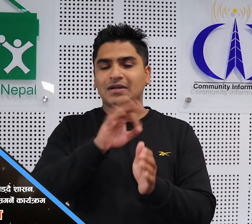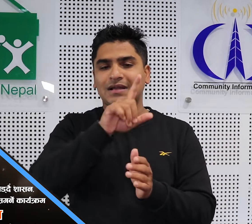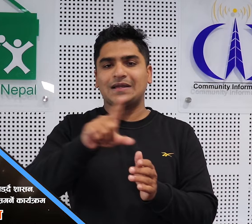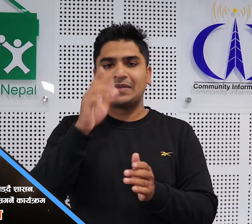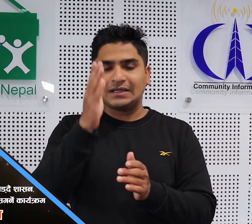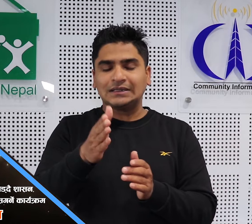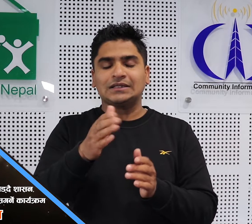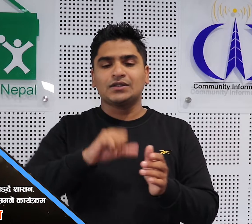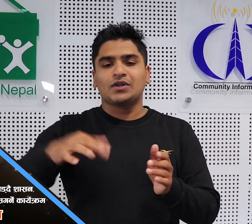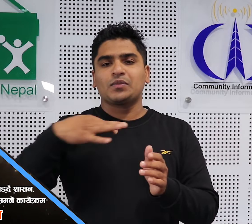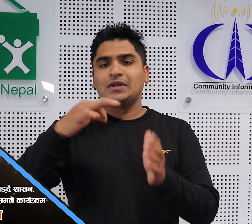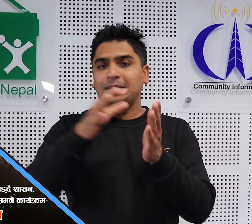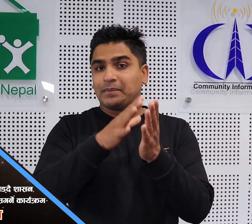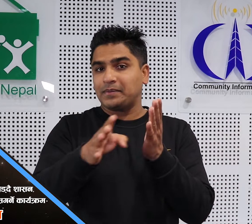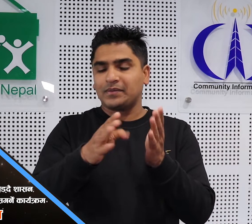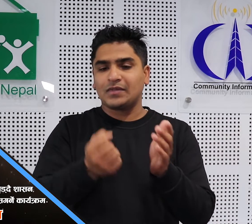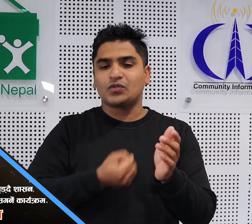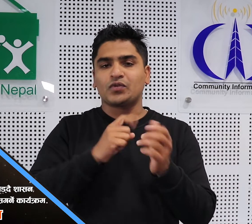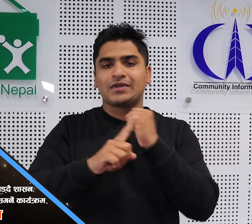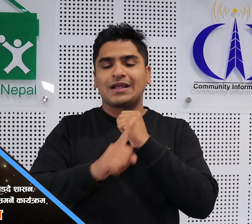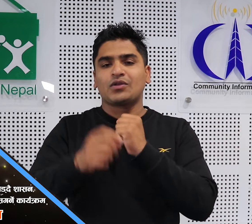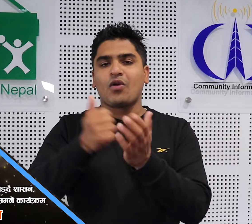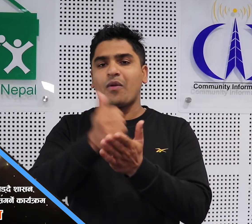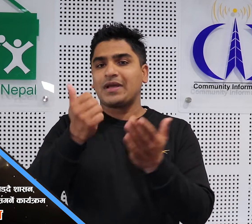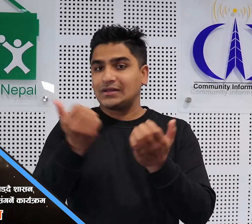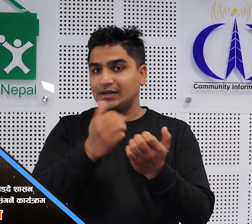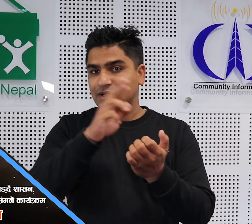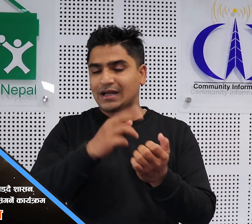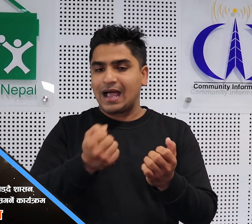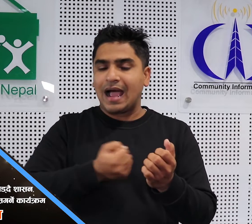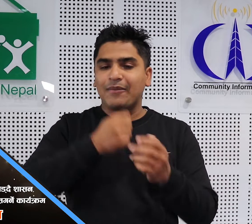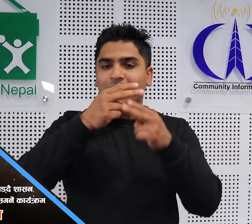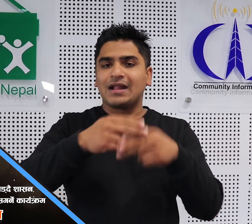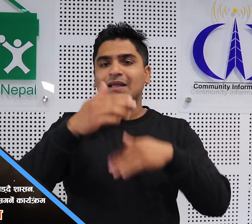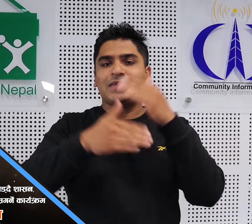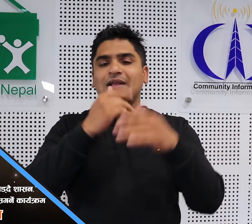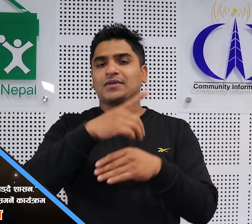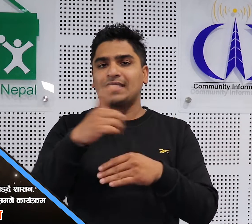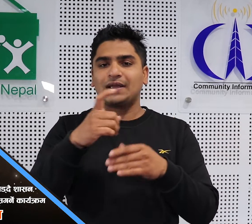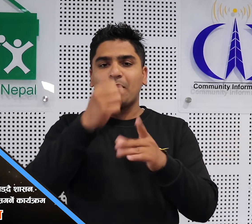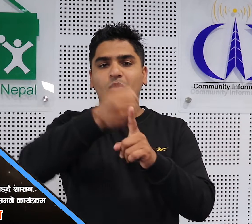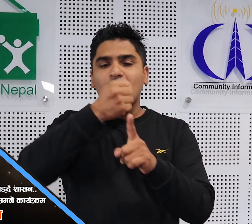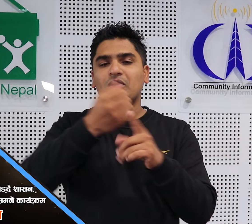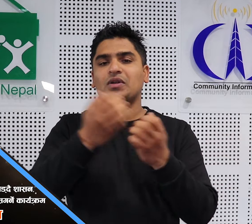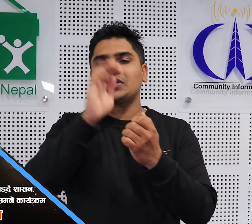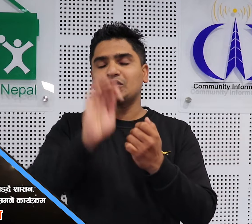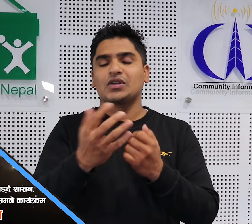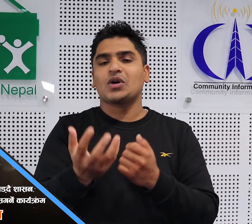नेपालले जनप्रतिनिधि मार्फत स्वशासनको अभ्यास गर्ने र आफ्नो आर्थिक विकासको लागि पहल लिन सक्ने अधिकार